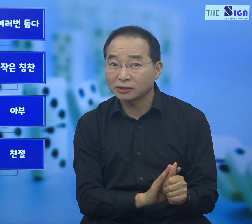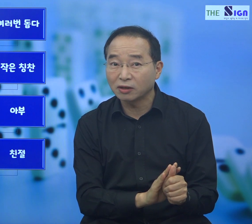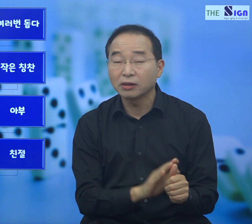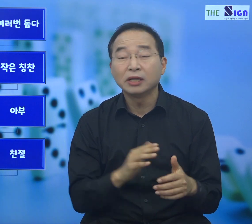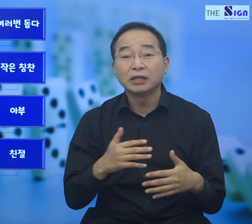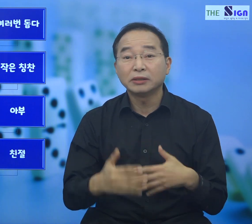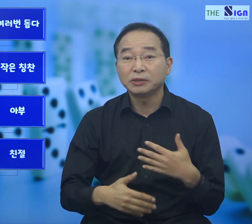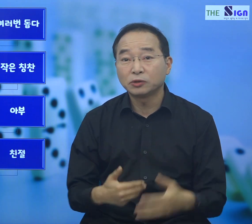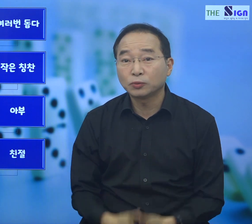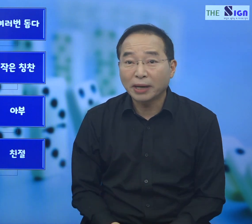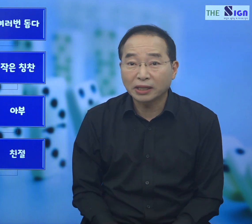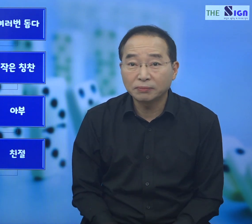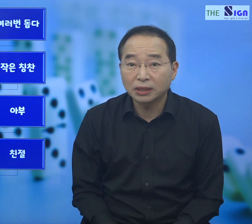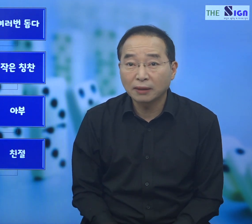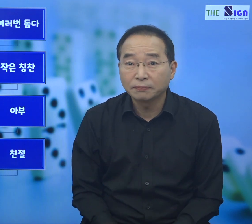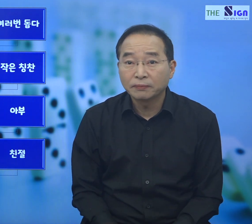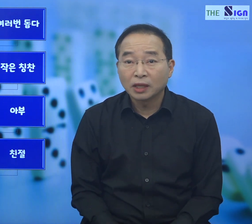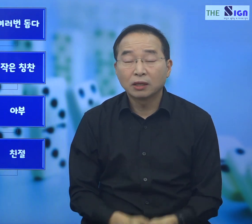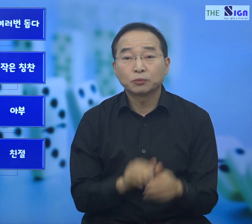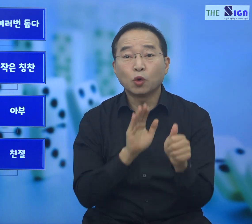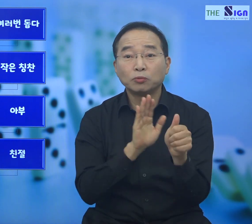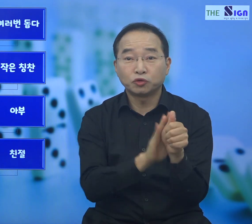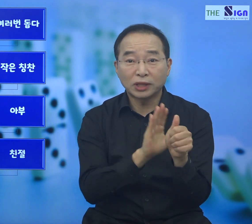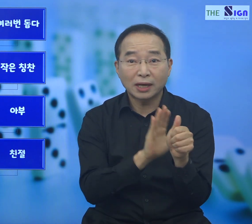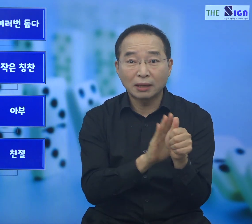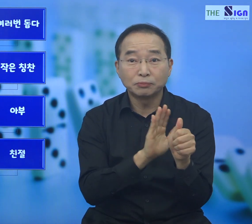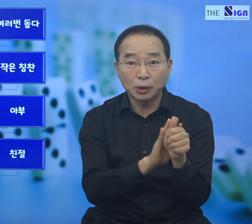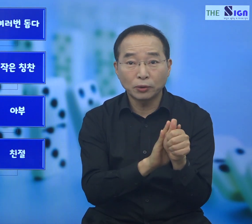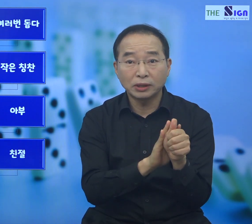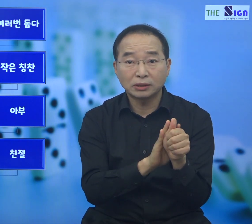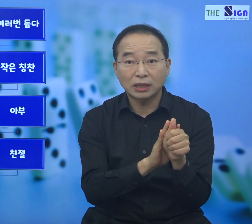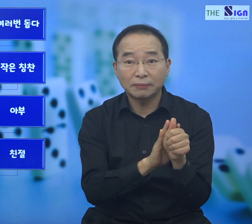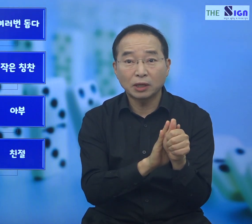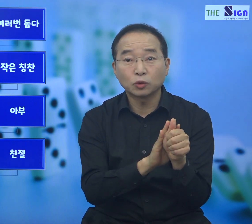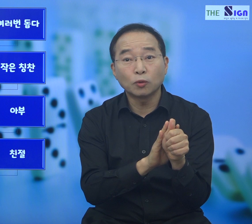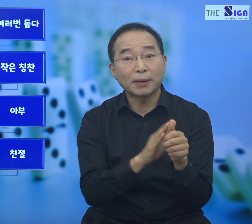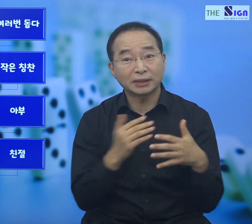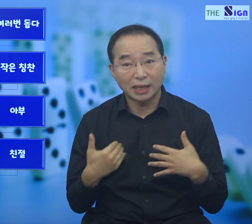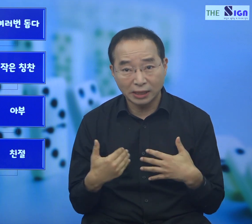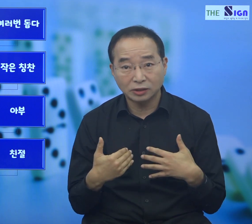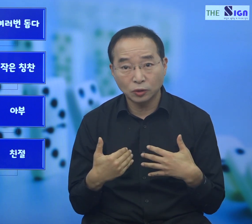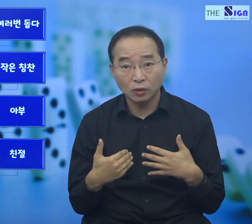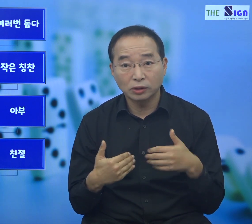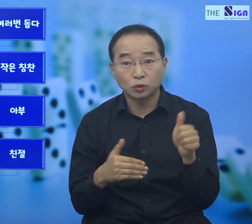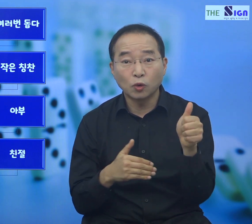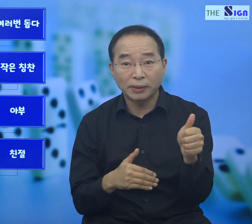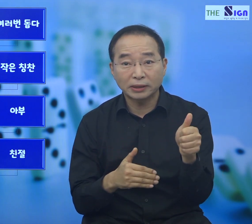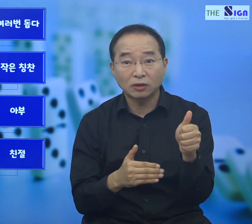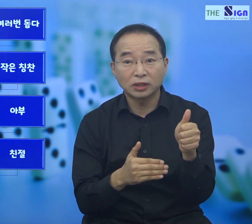따라서 의미도 좀 바뀝니다. 그럼 도움 주다라는 표현이 있다면 도움 받다가 있죠. 그 도움 받다는 어떻게